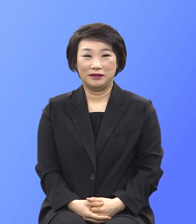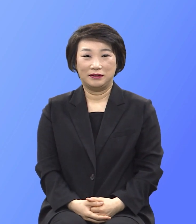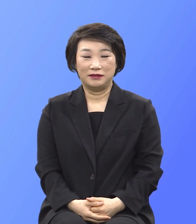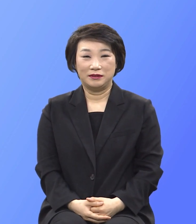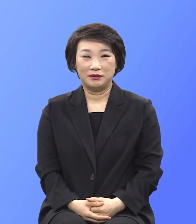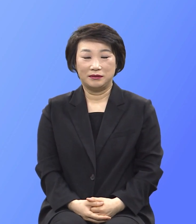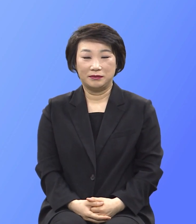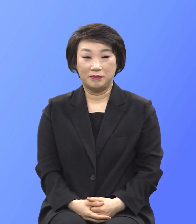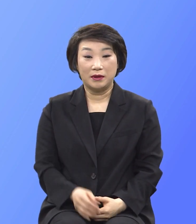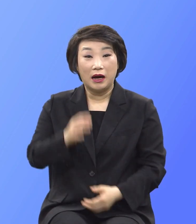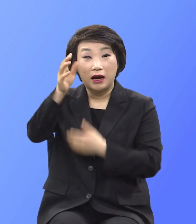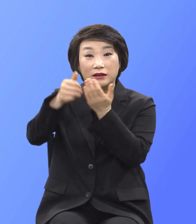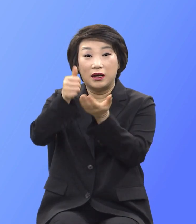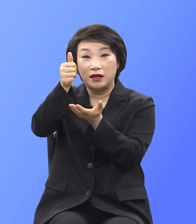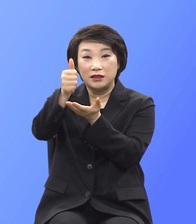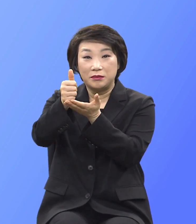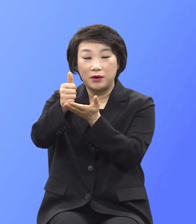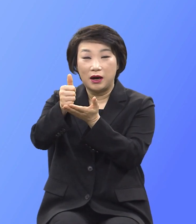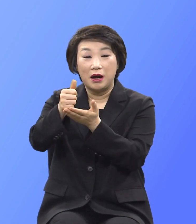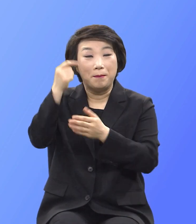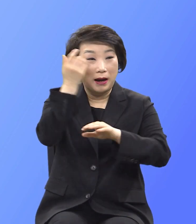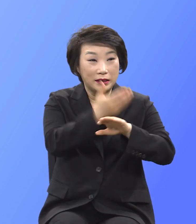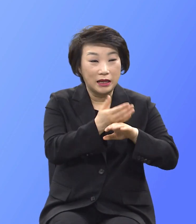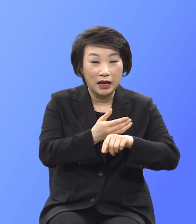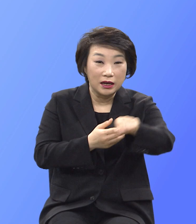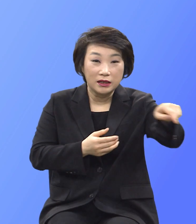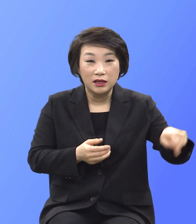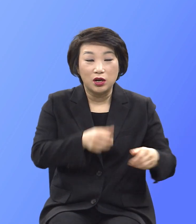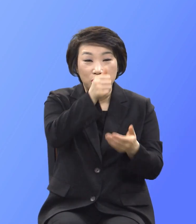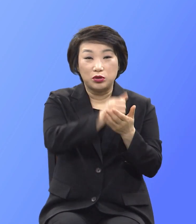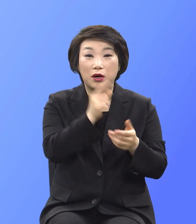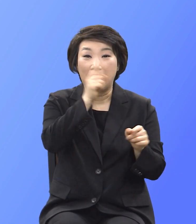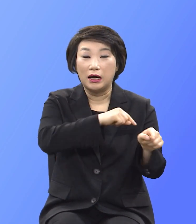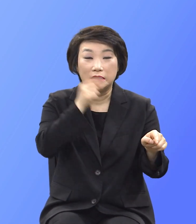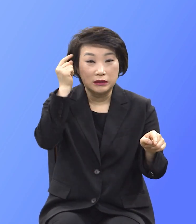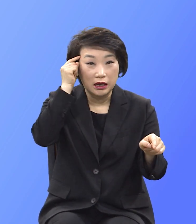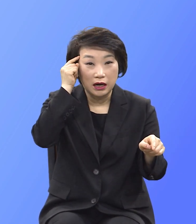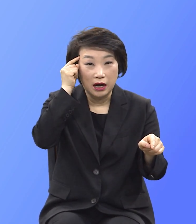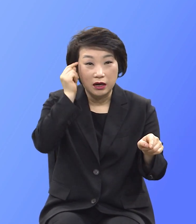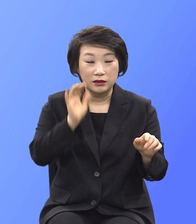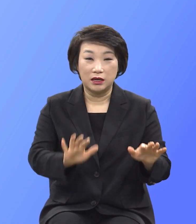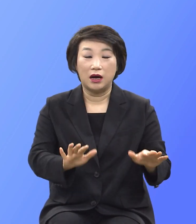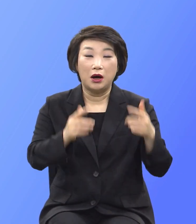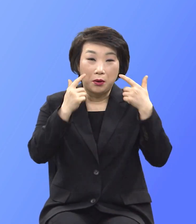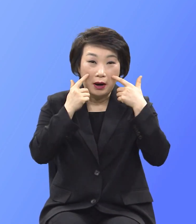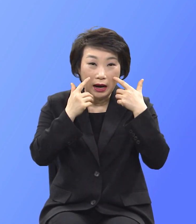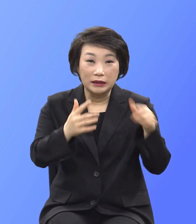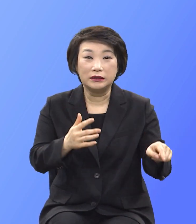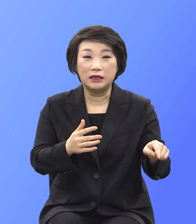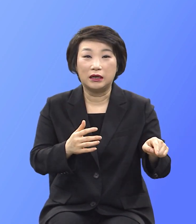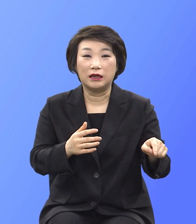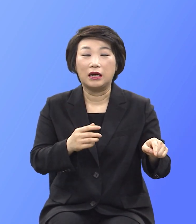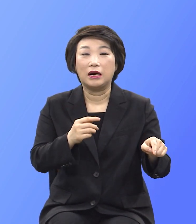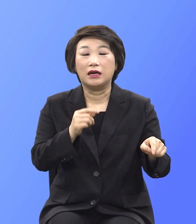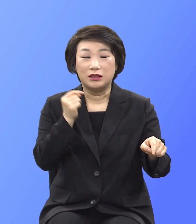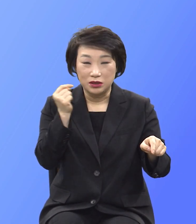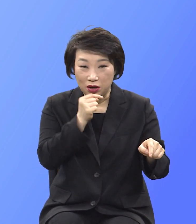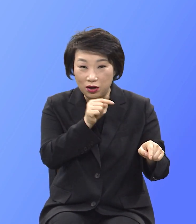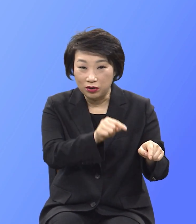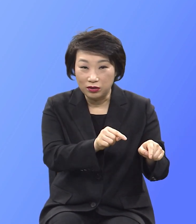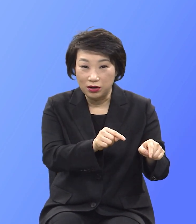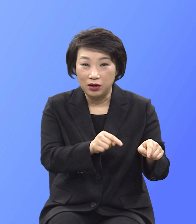그러므로 하나님은 하나님과 반대되는 제약된 생각을 확실하고